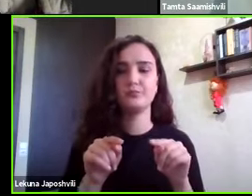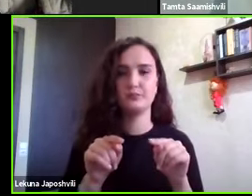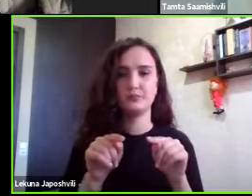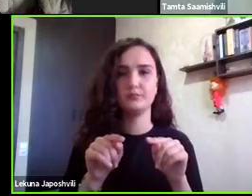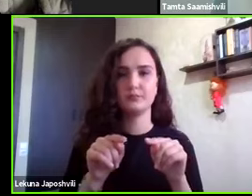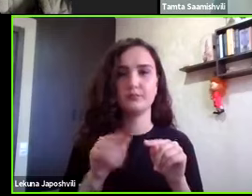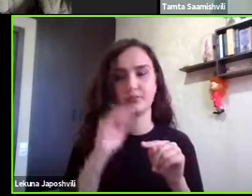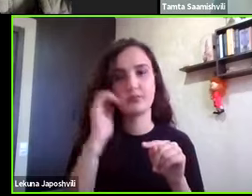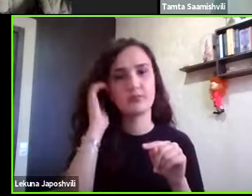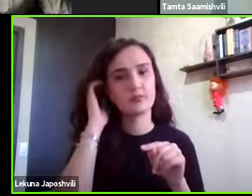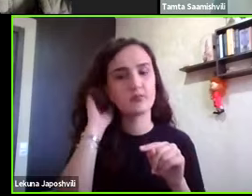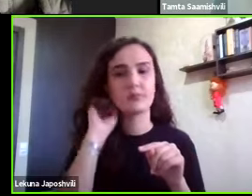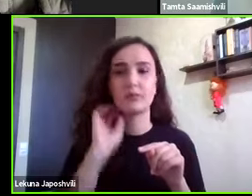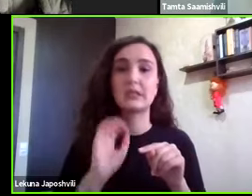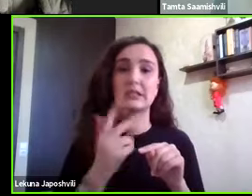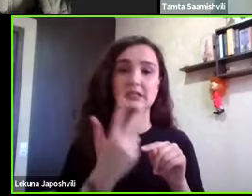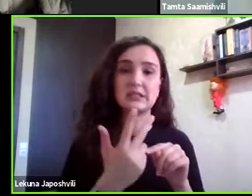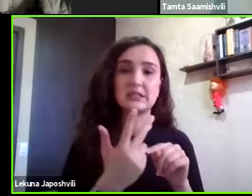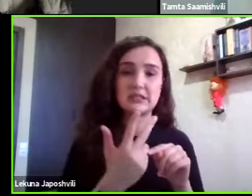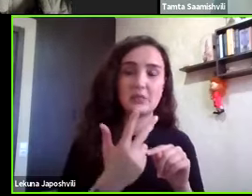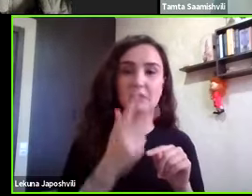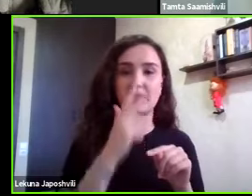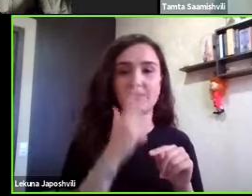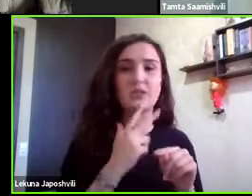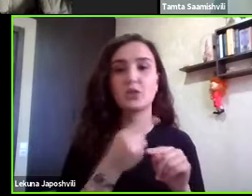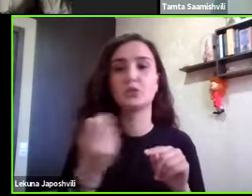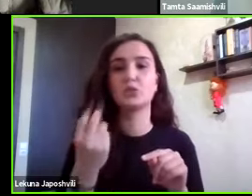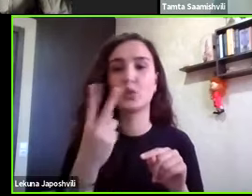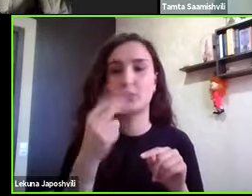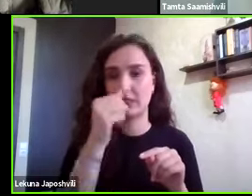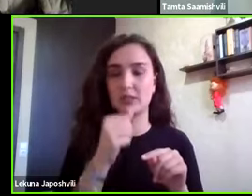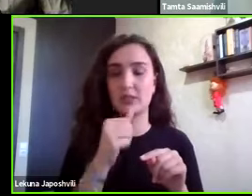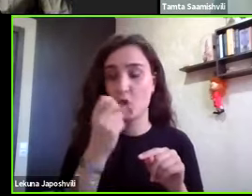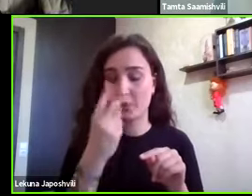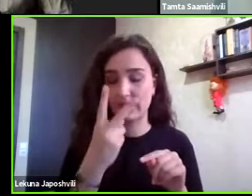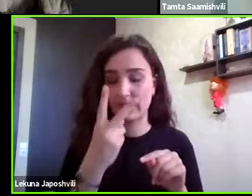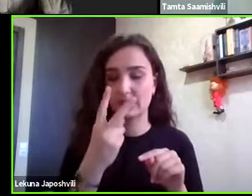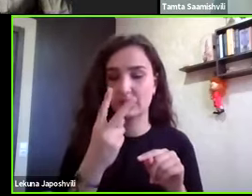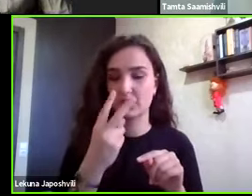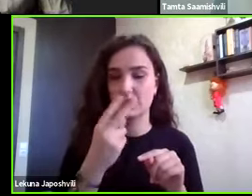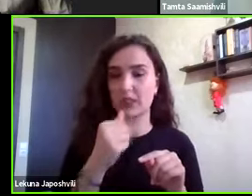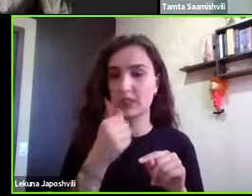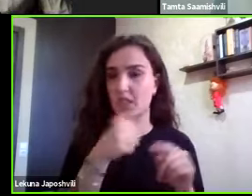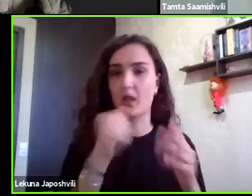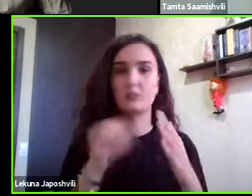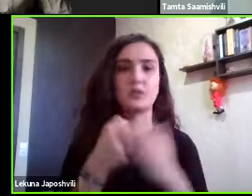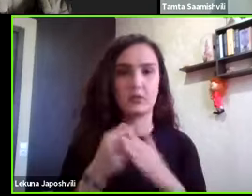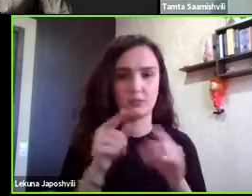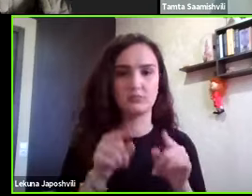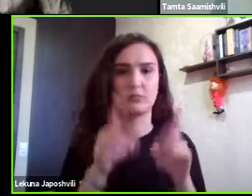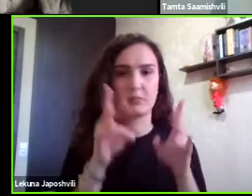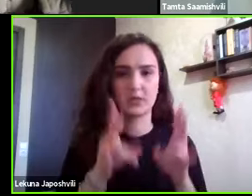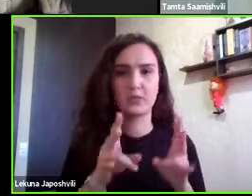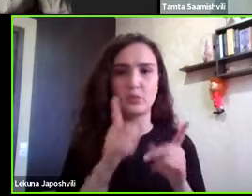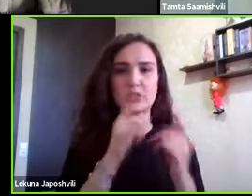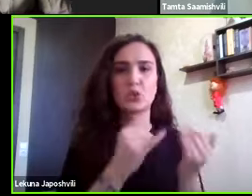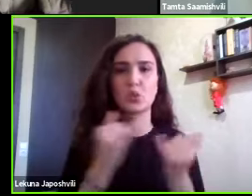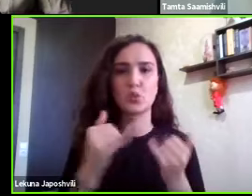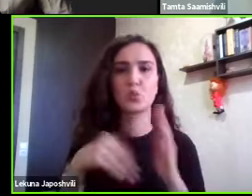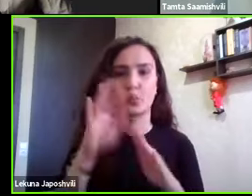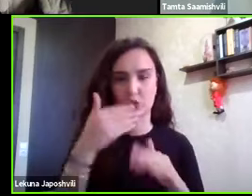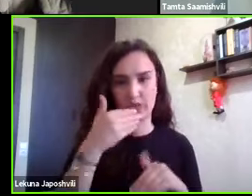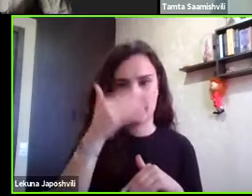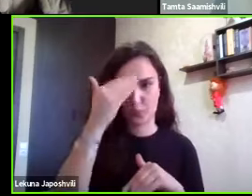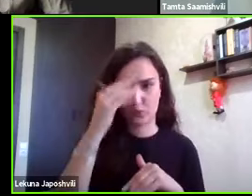პრეროგატივა 3 თვიდან 12 წლამდე ემართებათ ბავშვებს. მასაც სეზონურობა ახასიათებს, უფრო ზაფხულის და